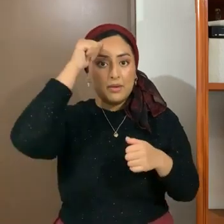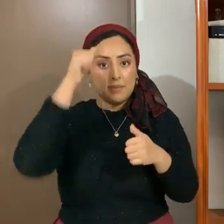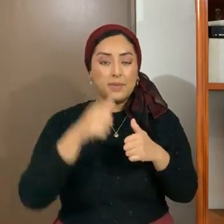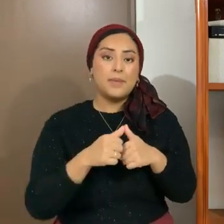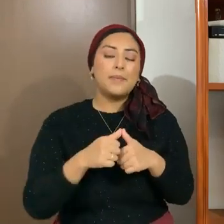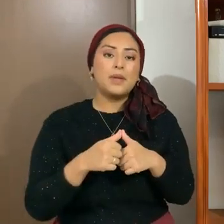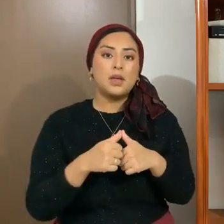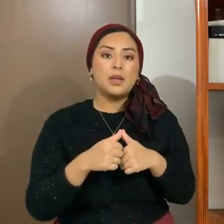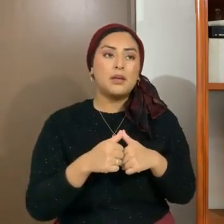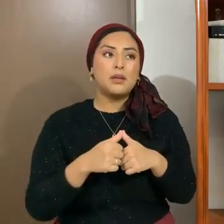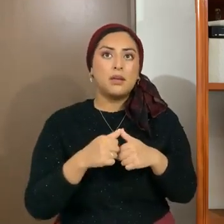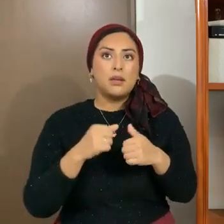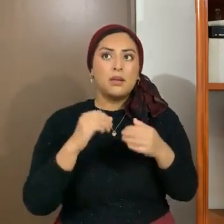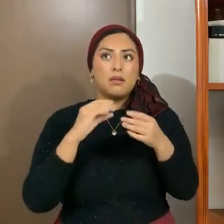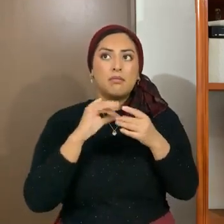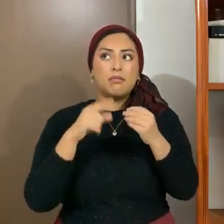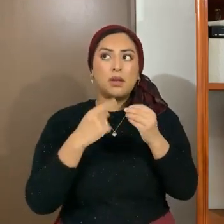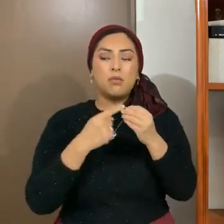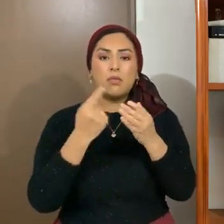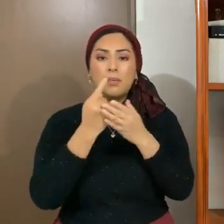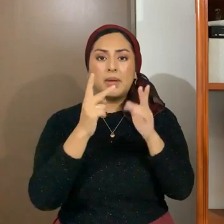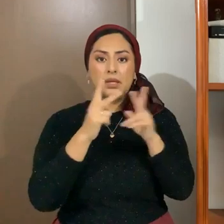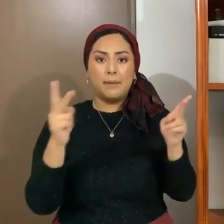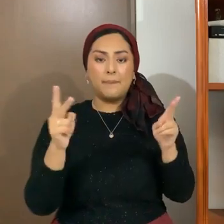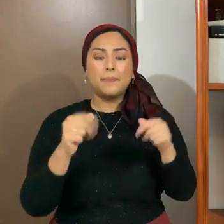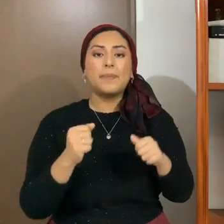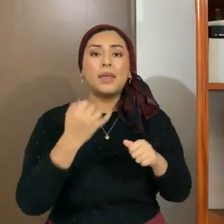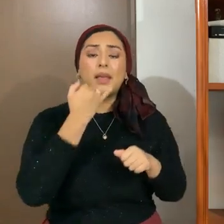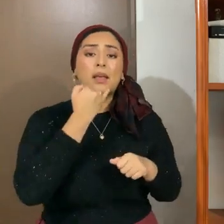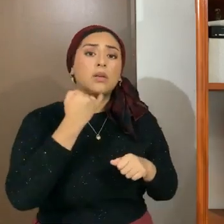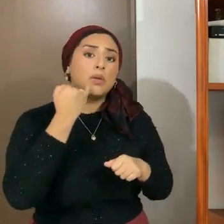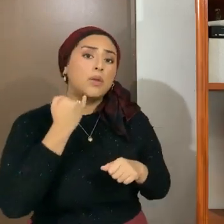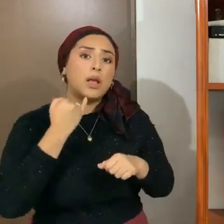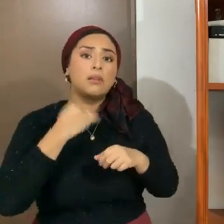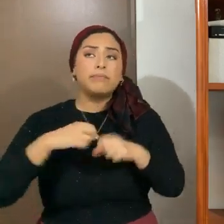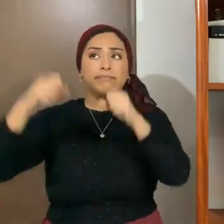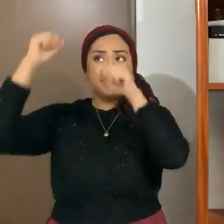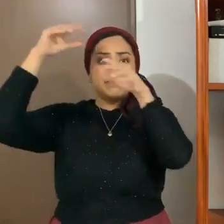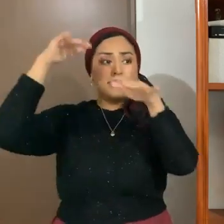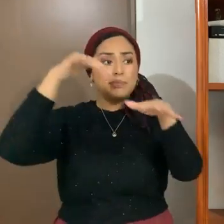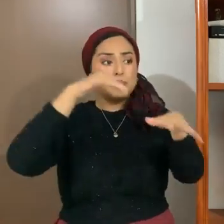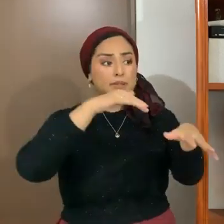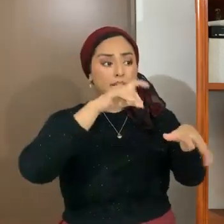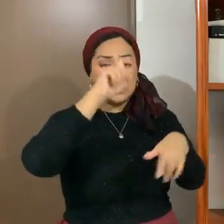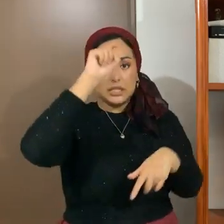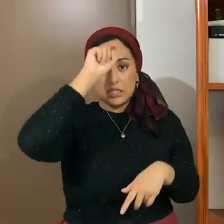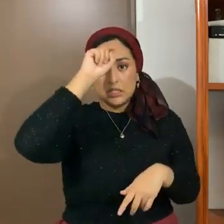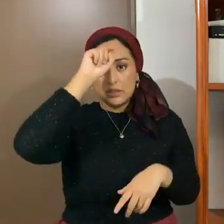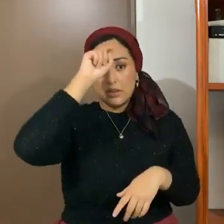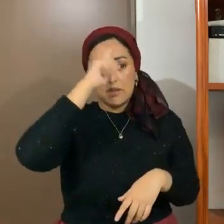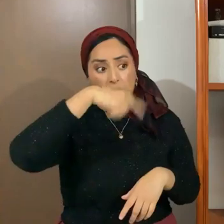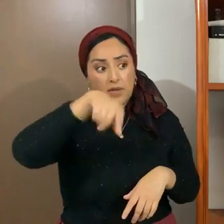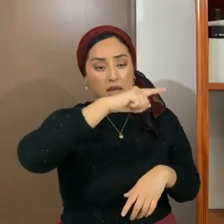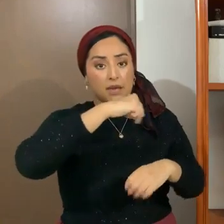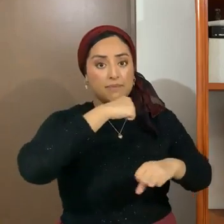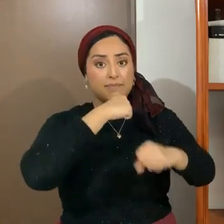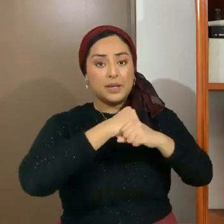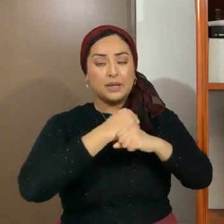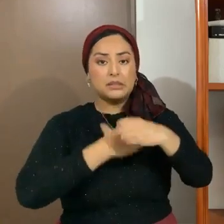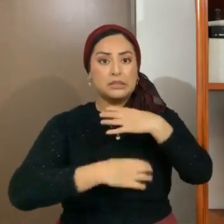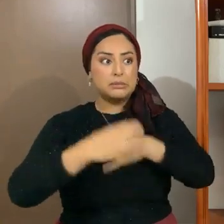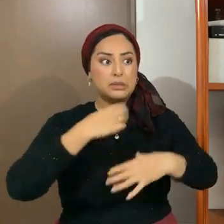Recordemos brevemente acerca de la parashá. Israel bajó a Egipto para ser guardados de la